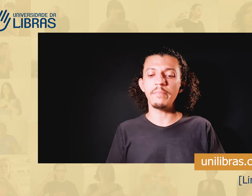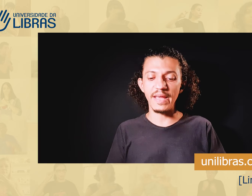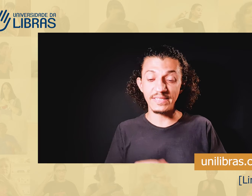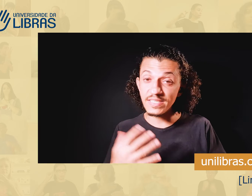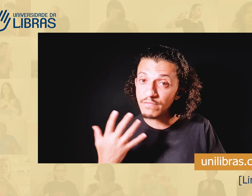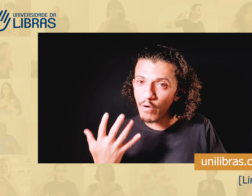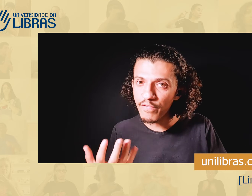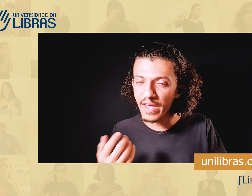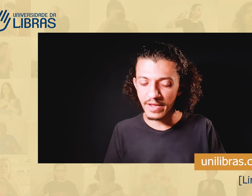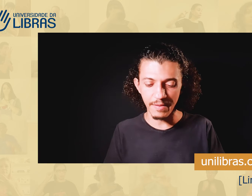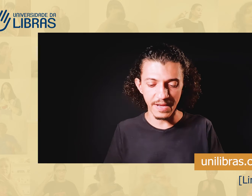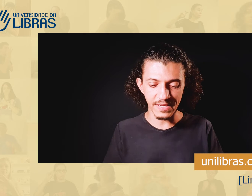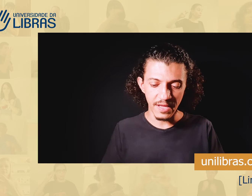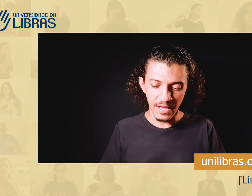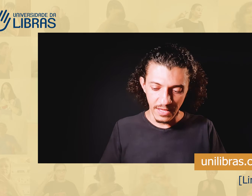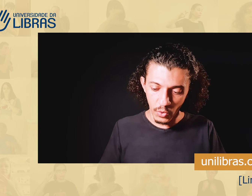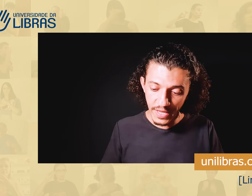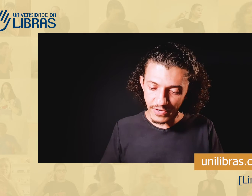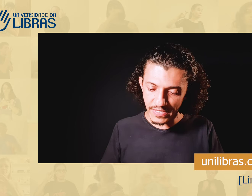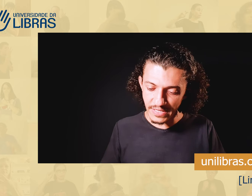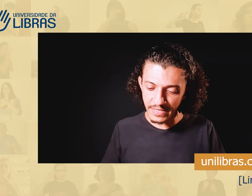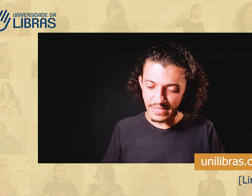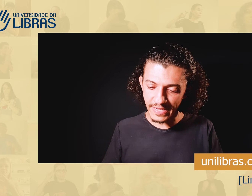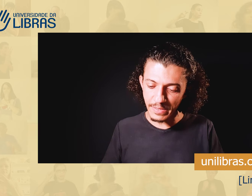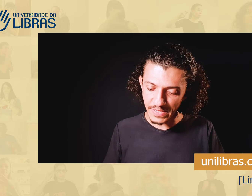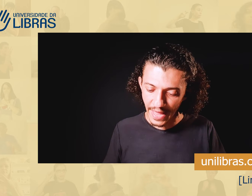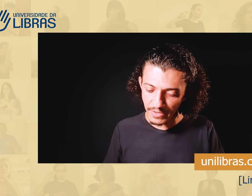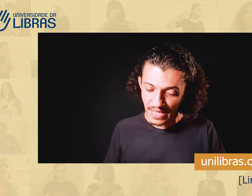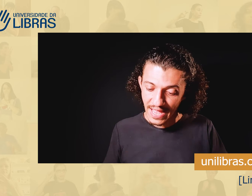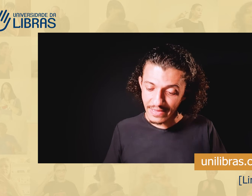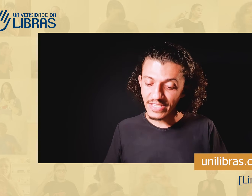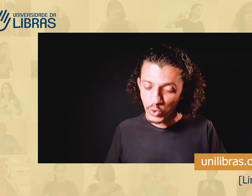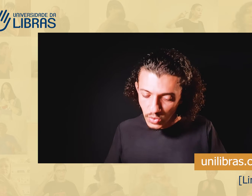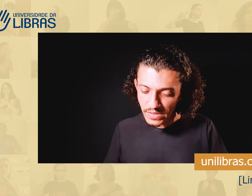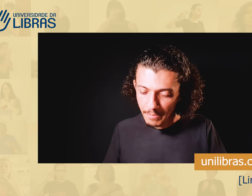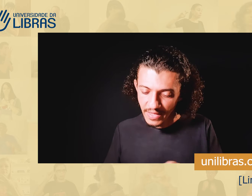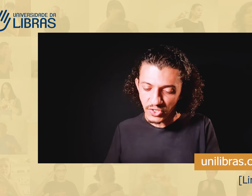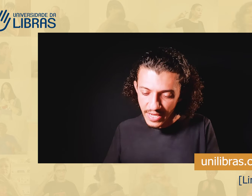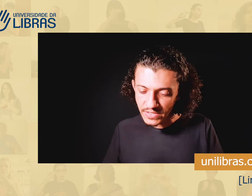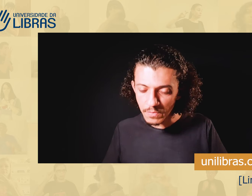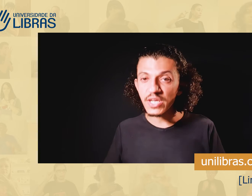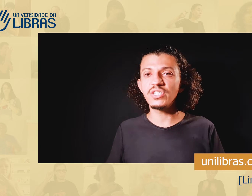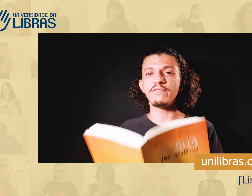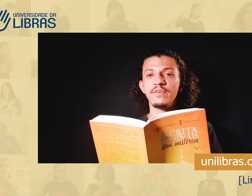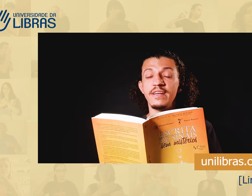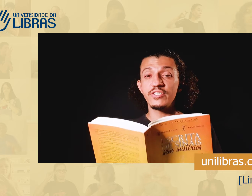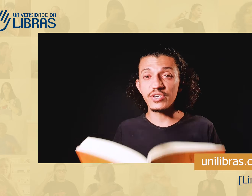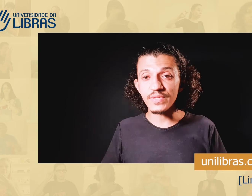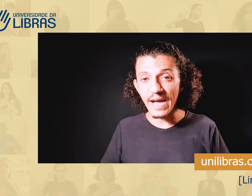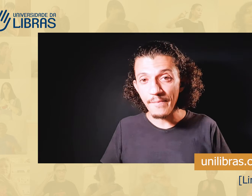também, se desenvolver ainda mais. E o livro Escrita de Sinais Sem Mistérios, ele tem justamente esse objetivo, de te ajudar